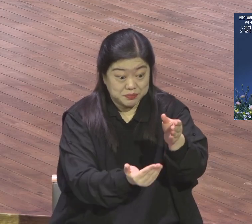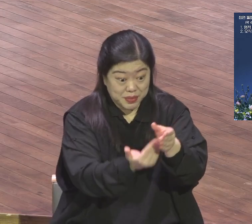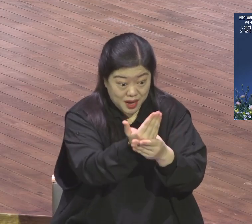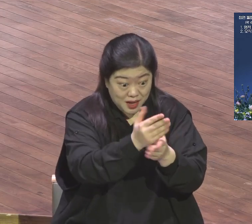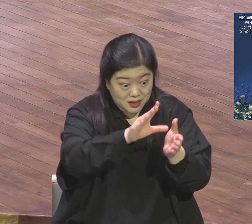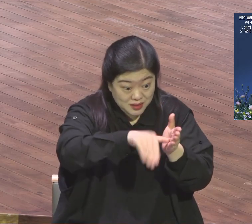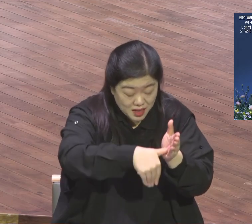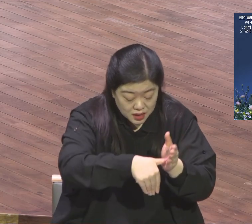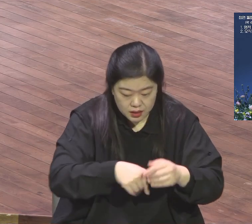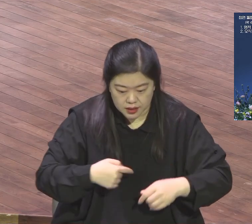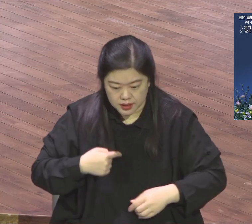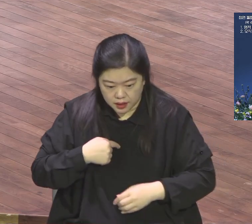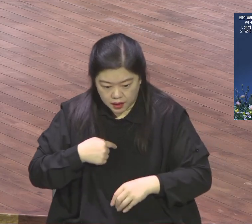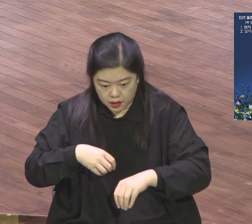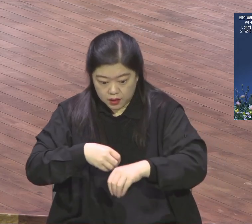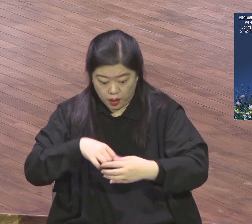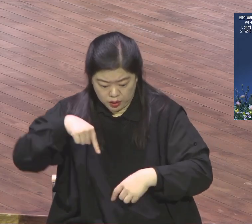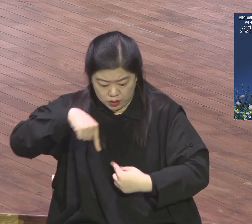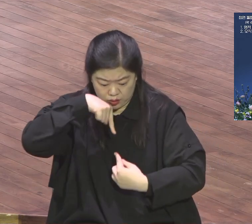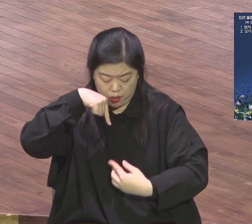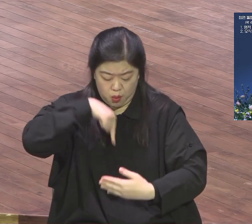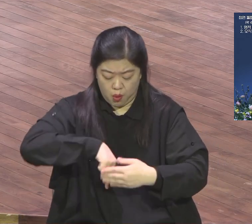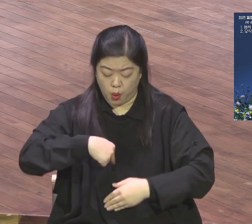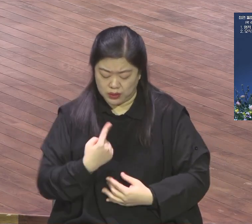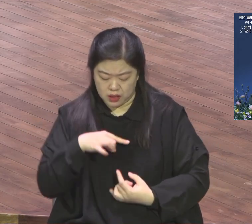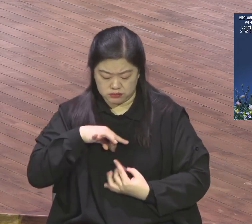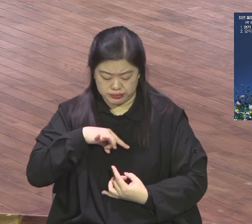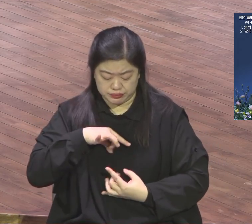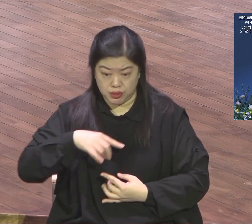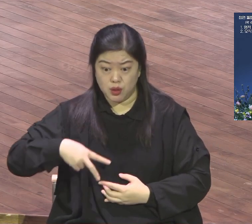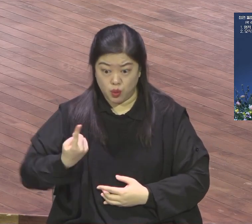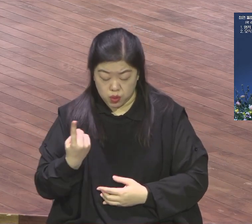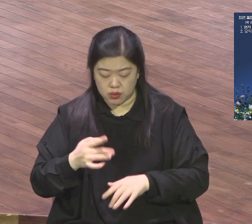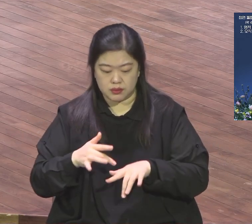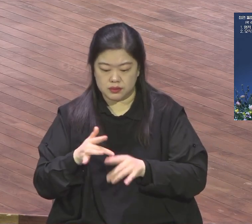누구세요? 하나님이세요. 하나님이시니까 모든 문제 해결자지.